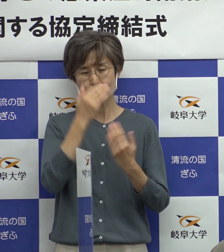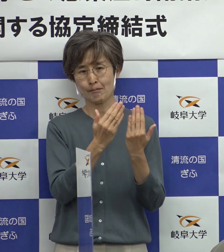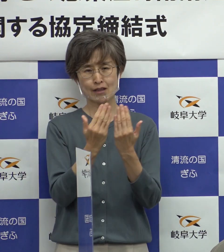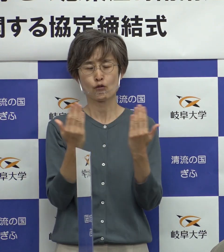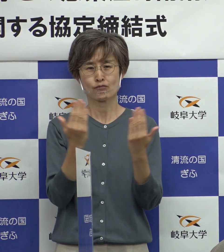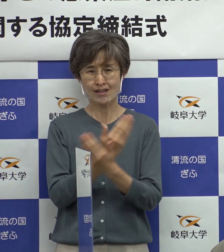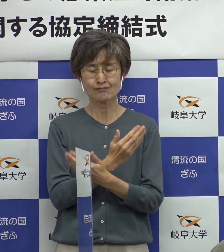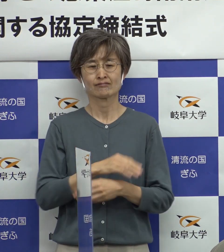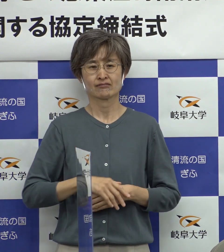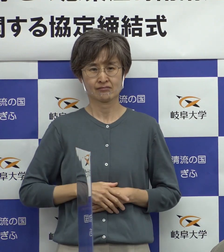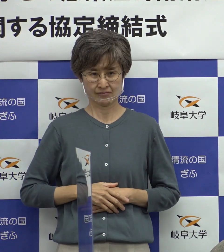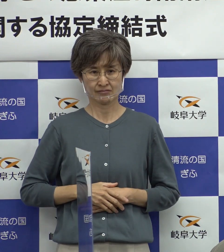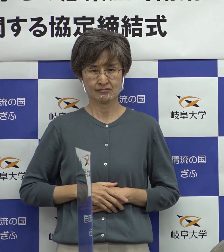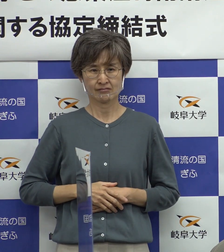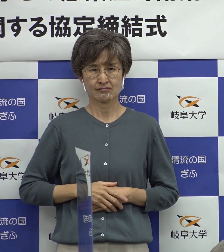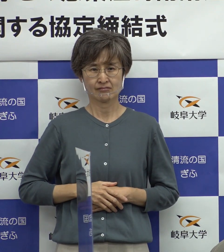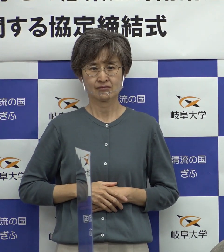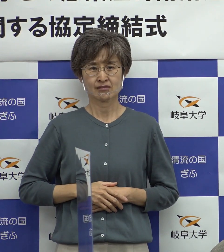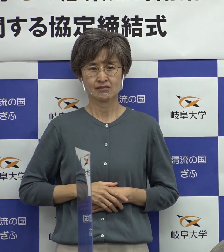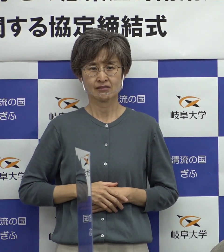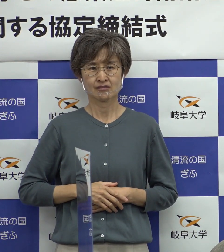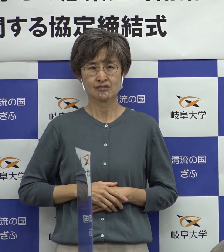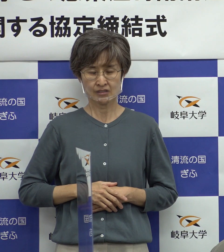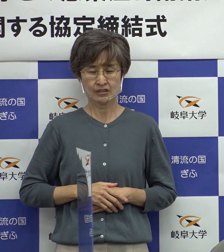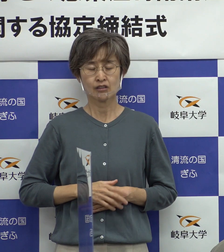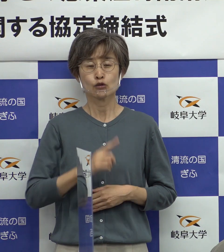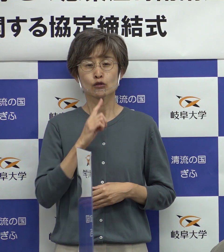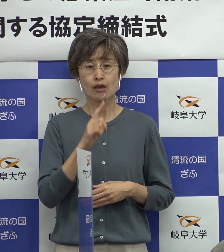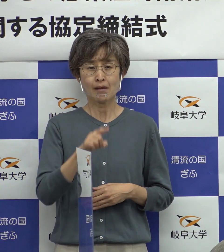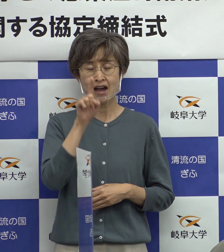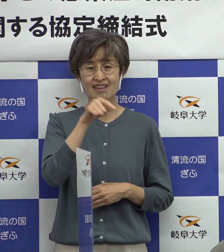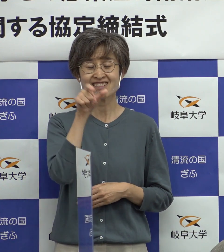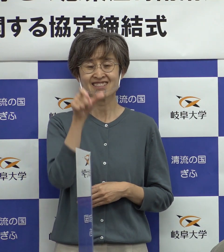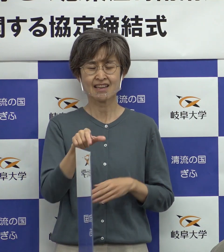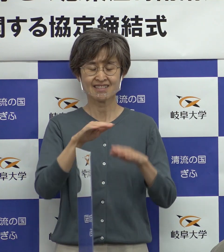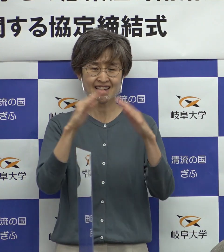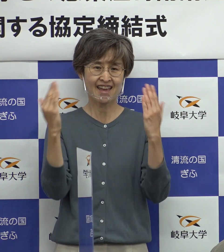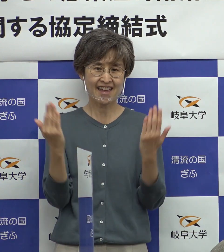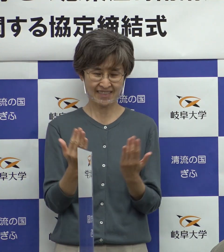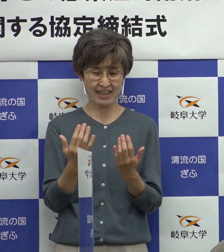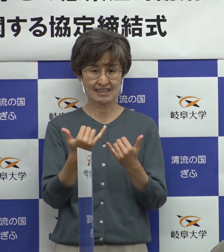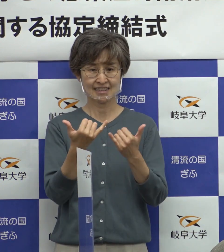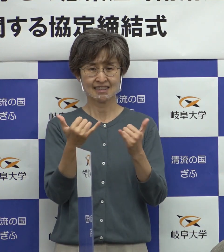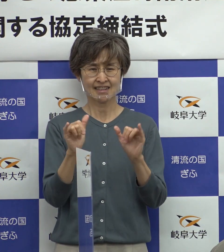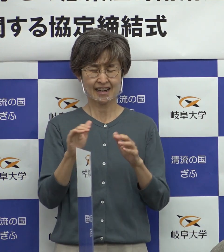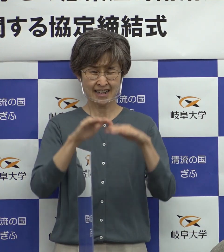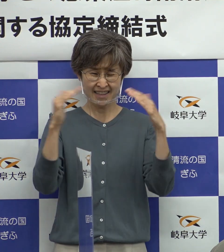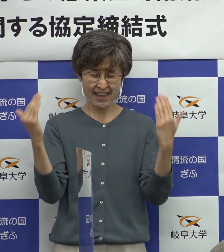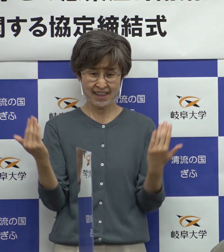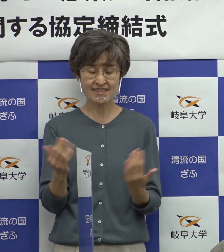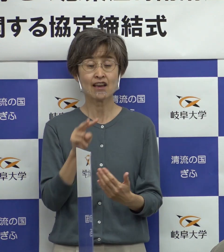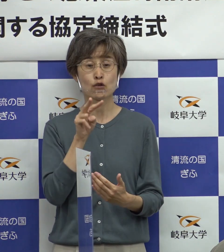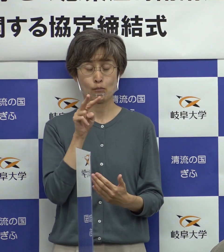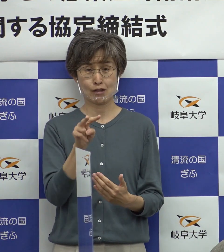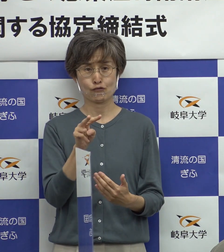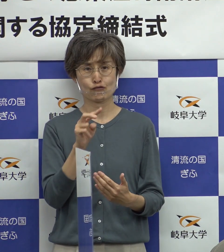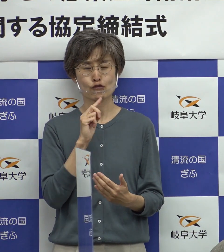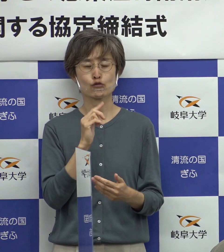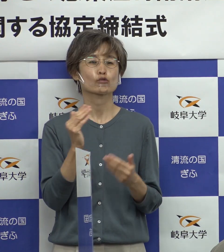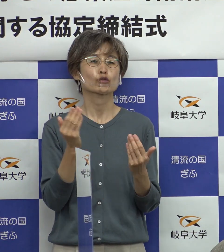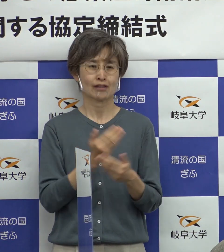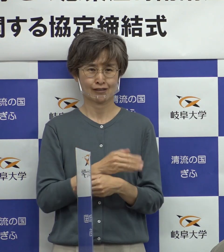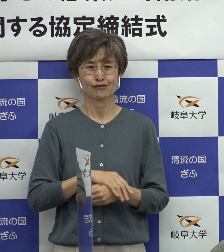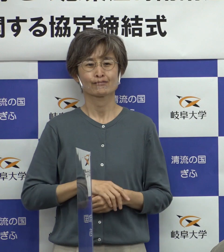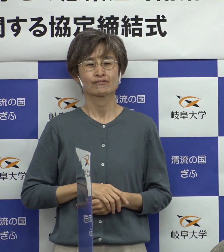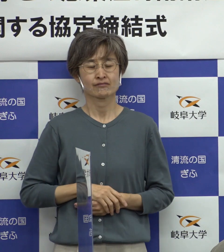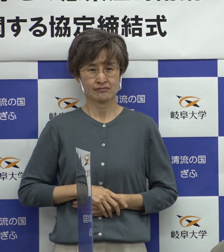りますと、当然全身ですから人間全体を見る、全人的に見る、社会を見る、集団を見るということになってまいりますし、社会を見